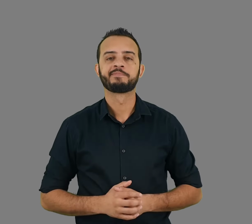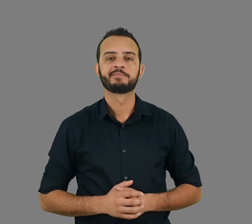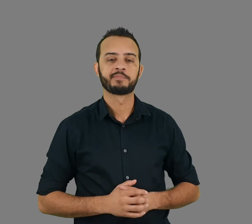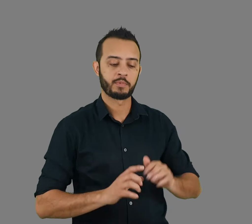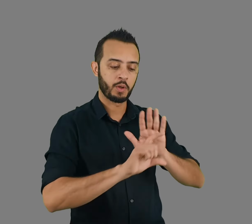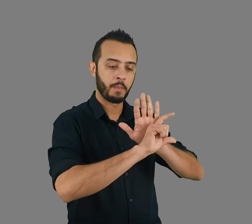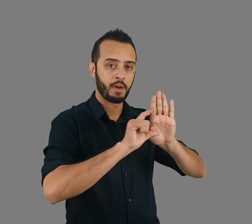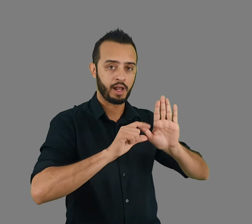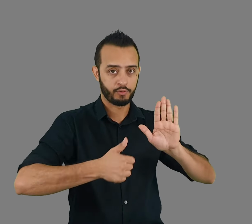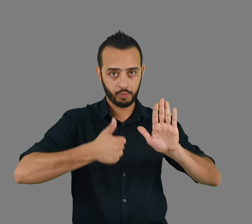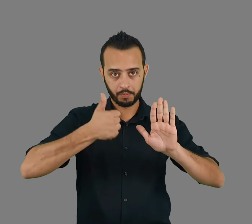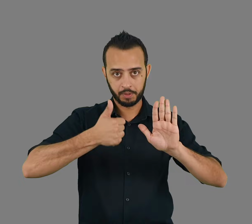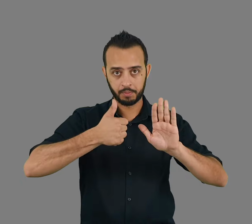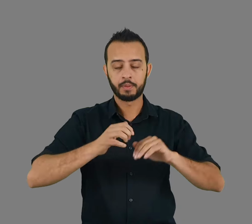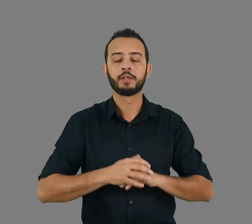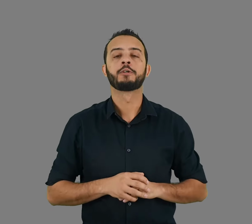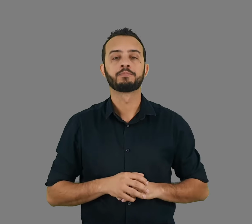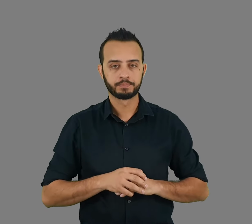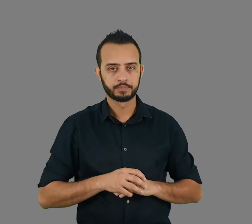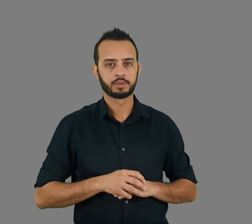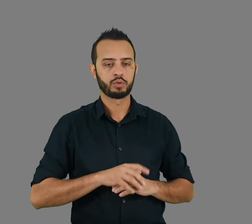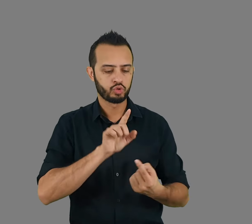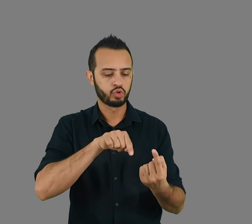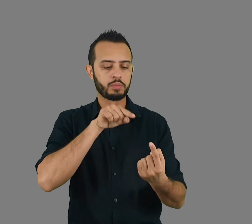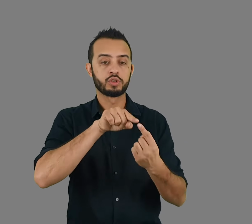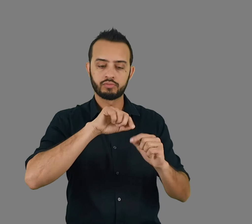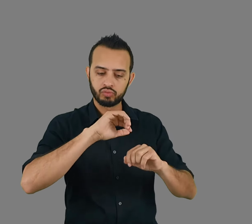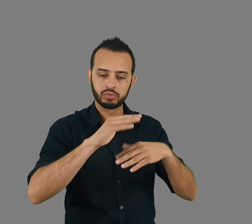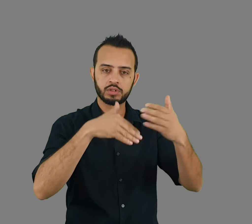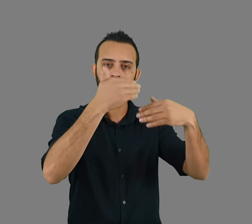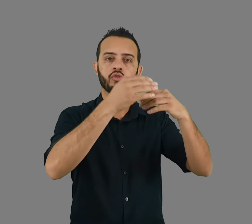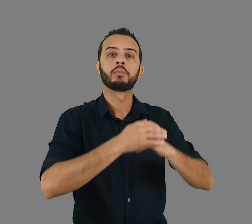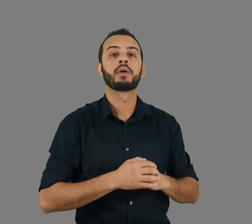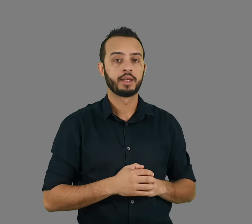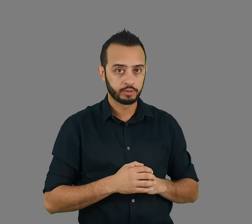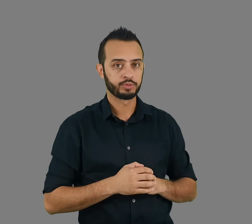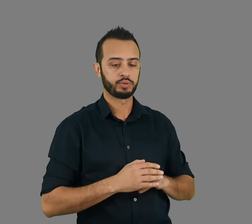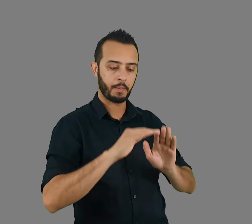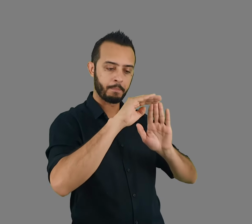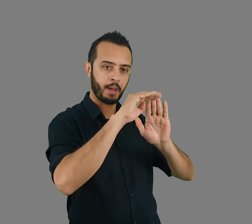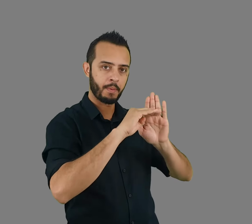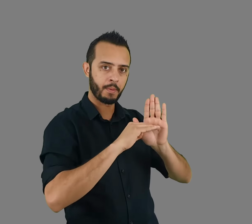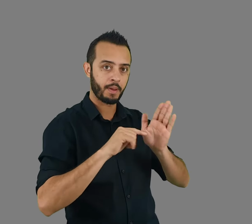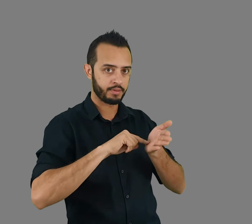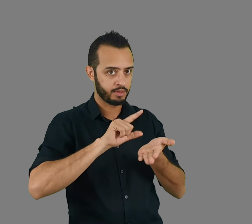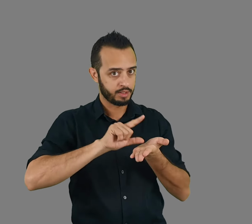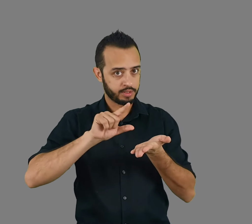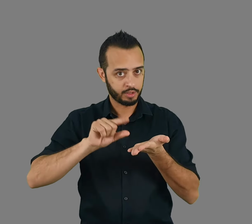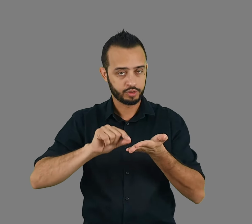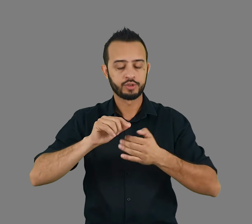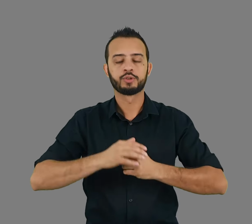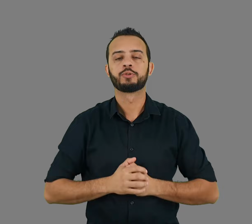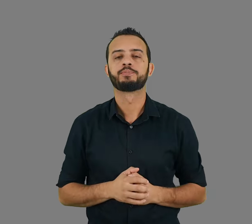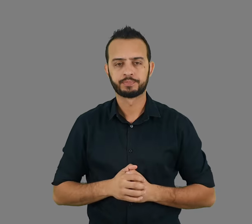Parágrafo 1º. No desenvolvimento dos objetivos previstos no caput deste artigo, a Asucamp